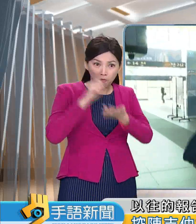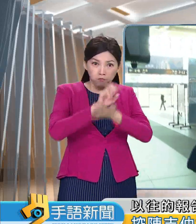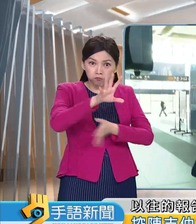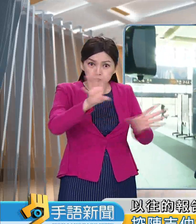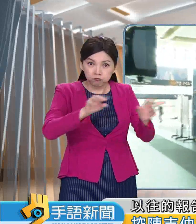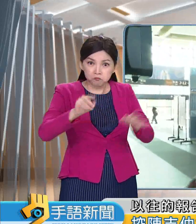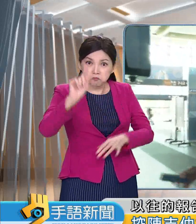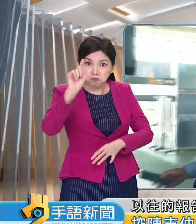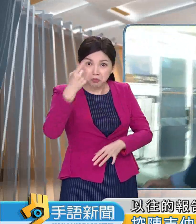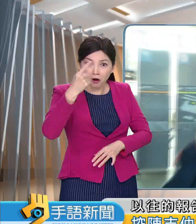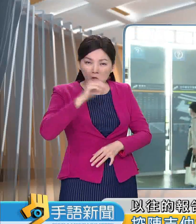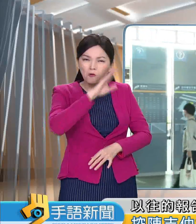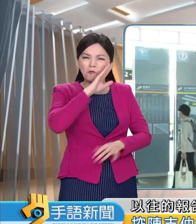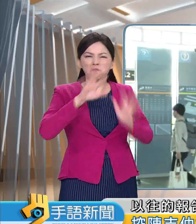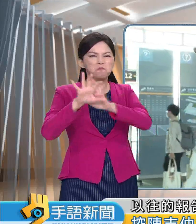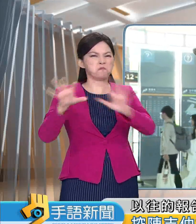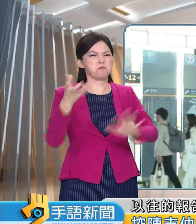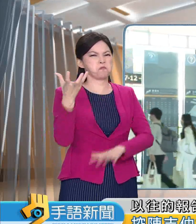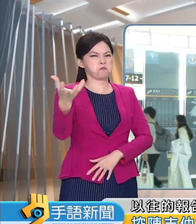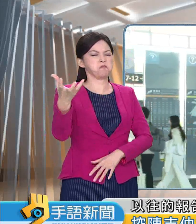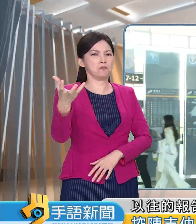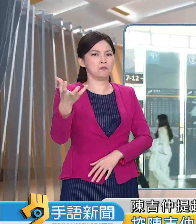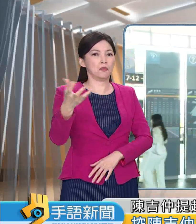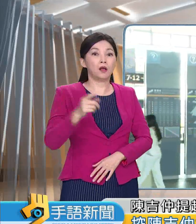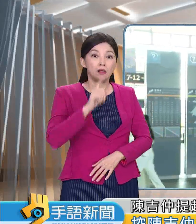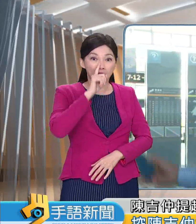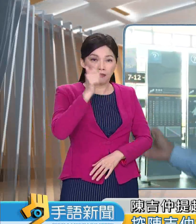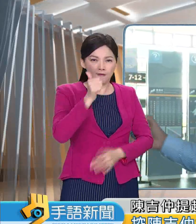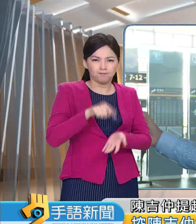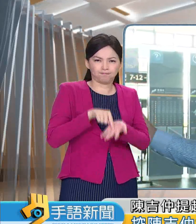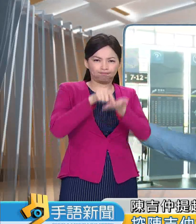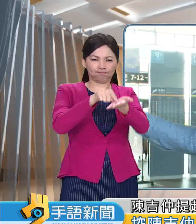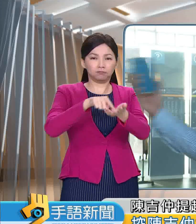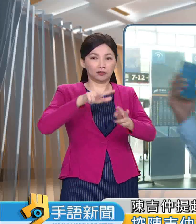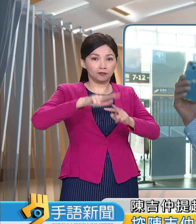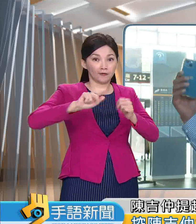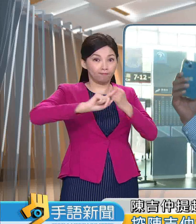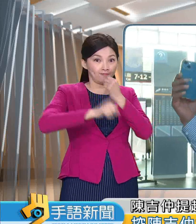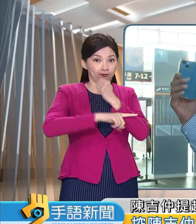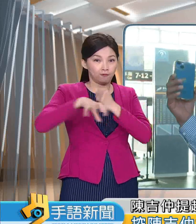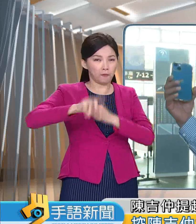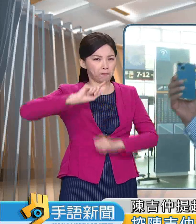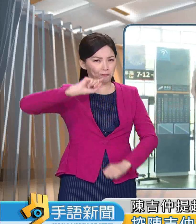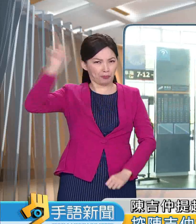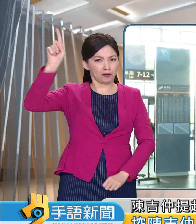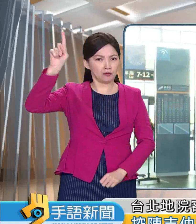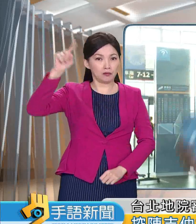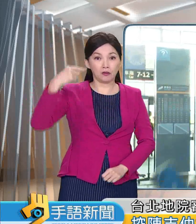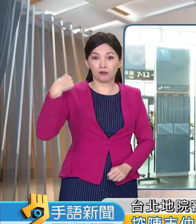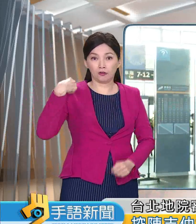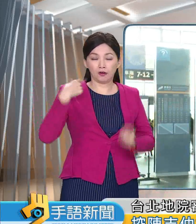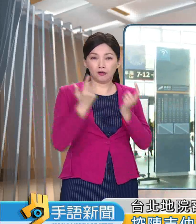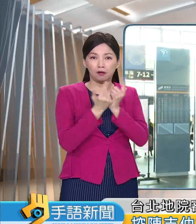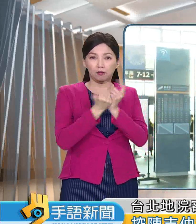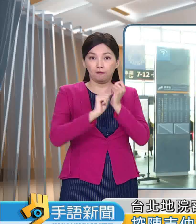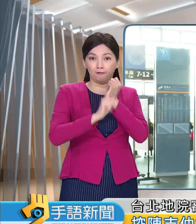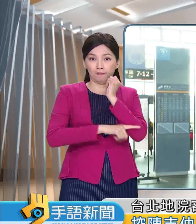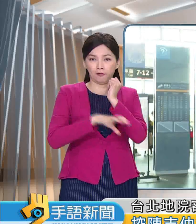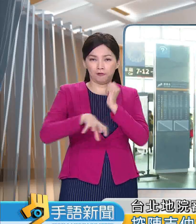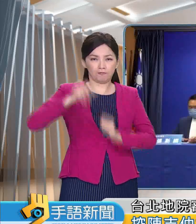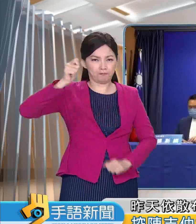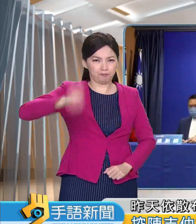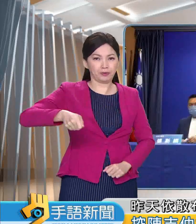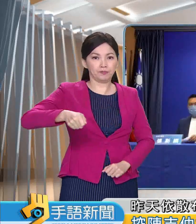告涉及大幅度抄袭，陈吉仲提起刑事自诉，台北地院审